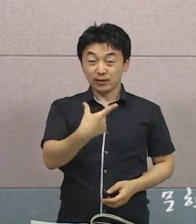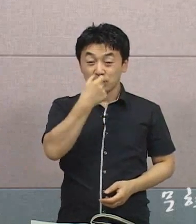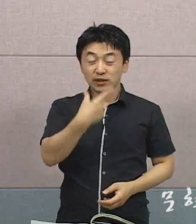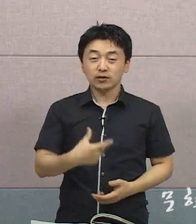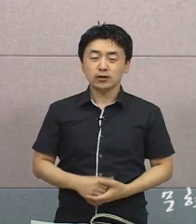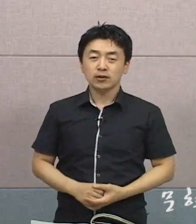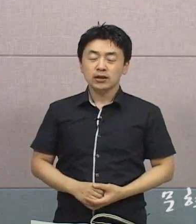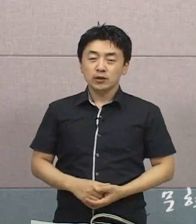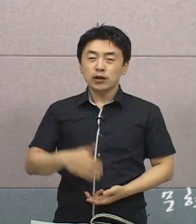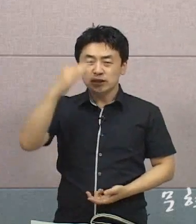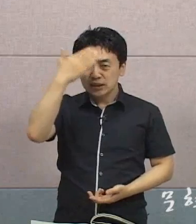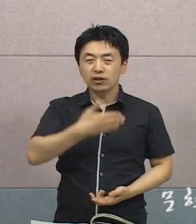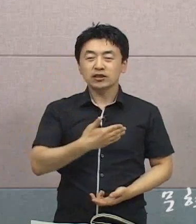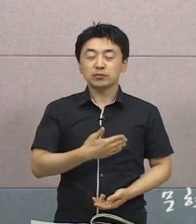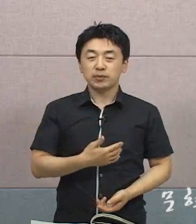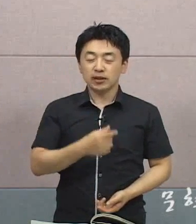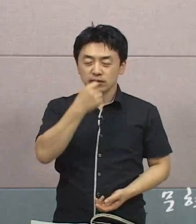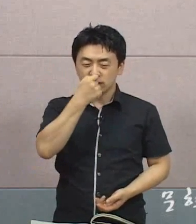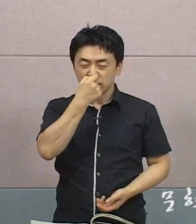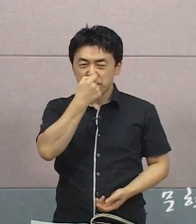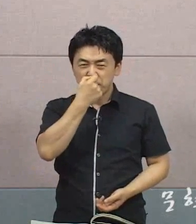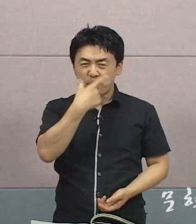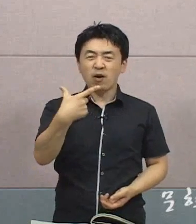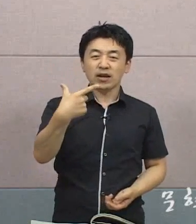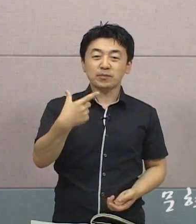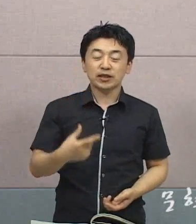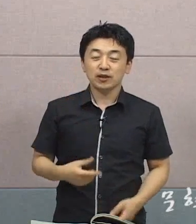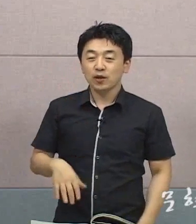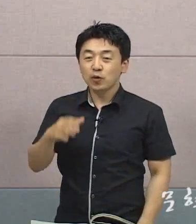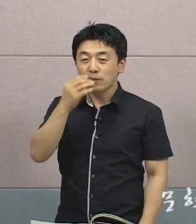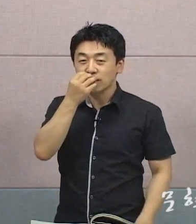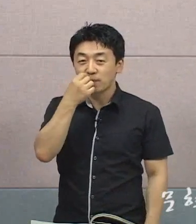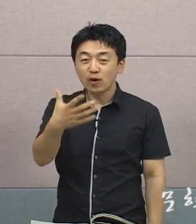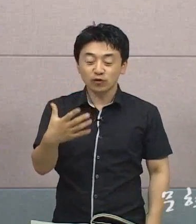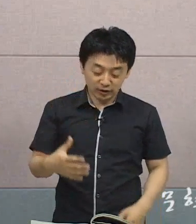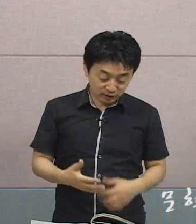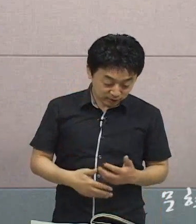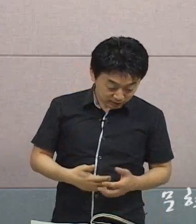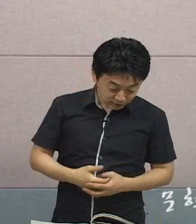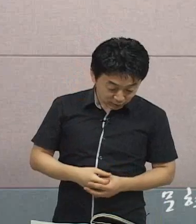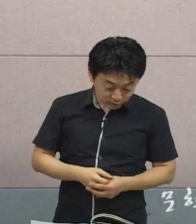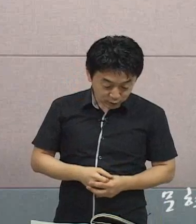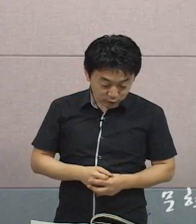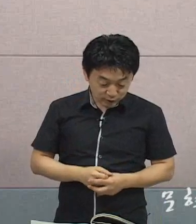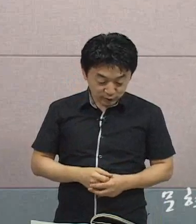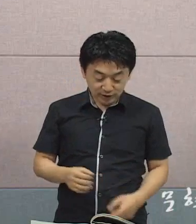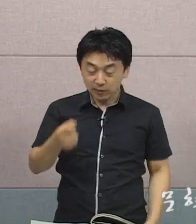이렇게 된 건요. 똑같이 이거랑 느낌이 비슷한데요. 이거는 갑자기 코가 막힌 게 뻥 뚫리는 그런 뉘앙스로 같이 합니다.